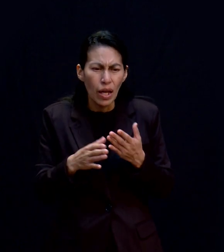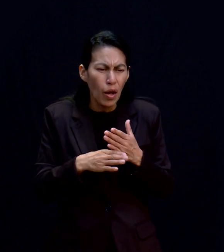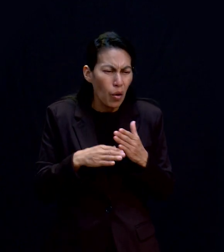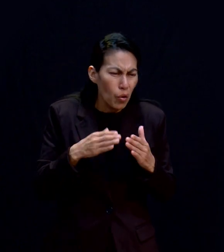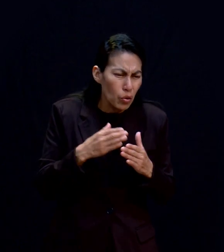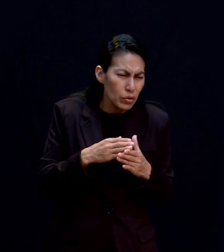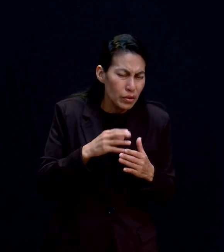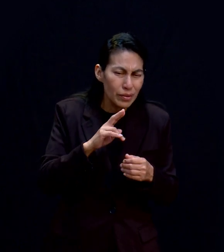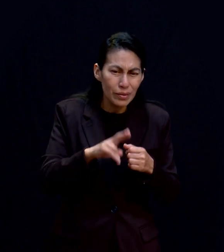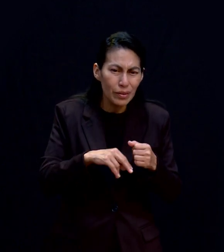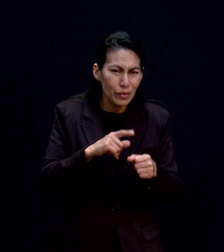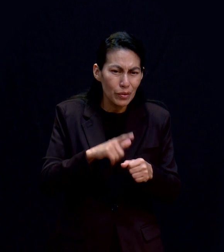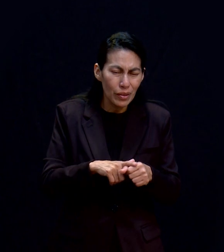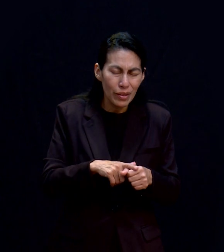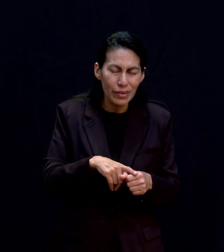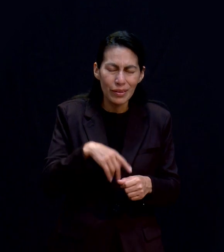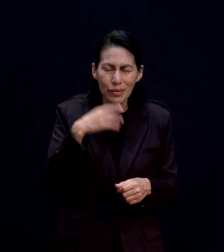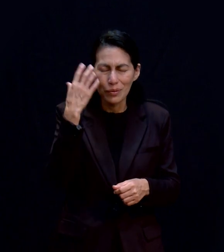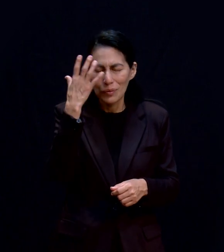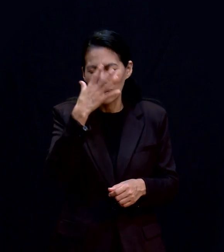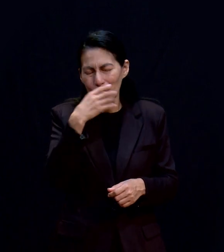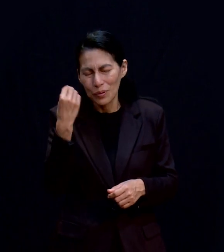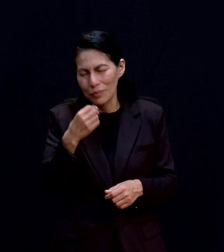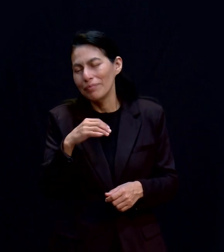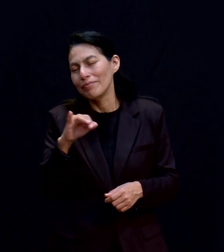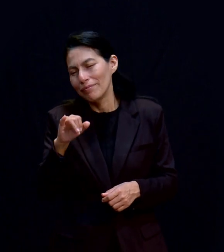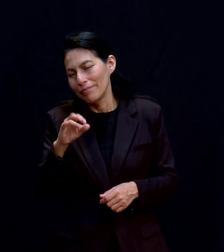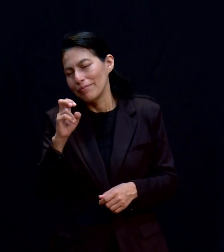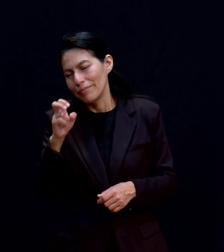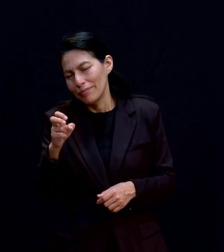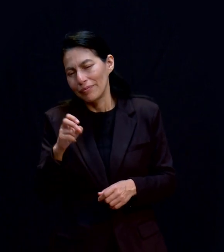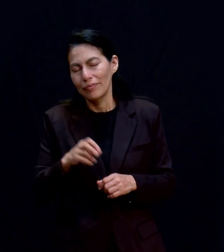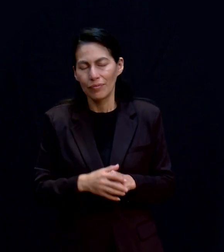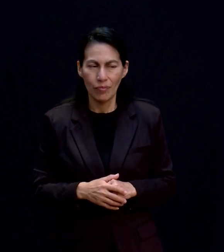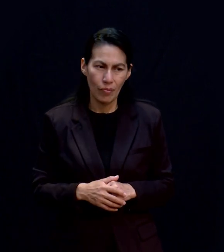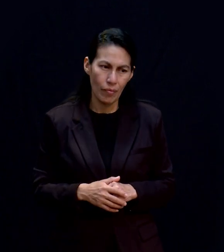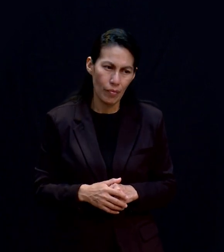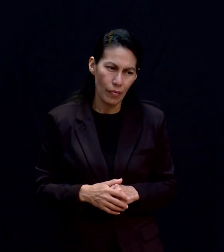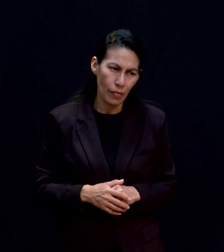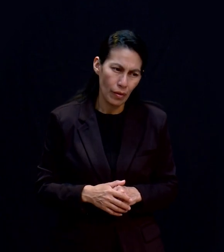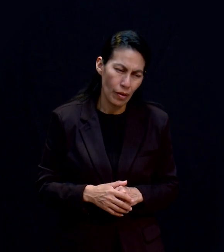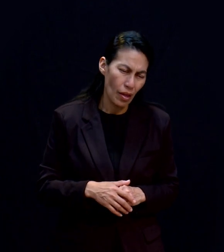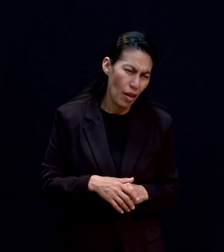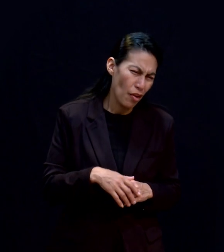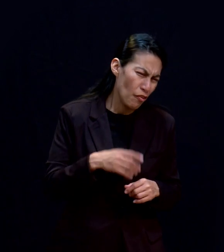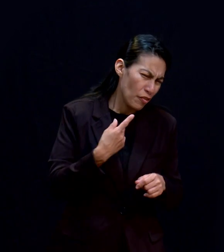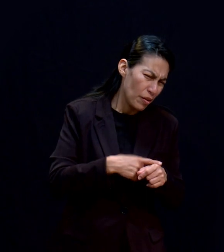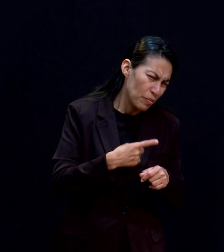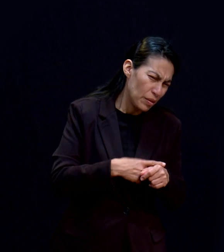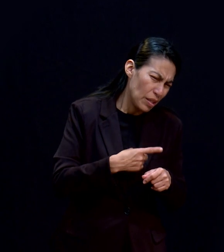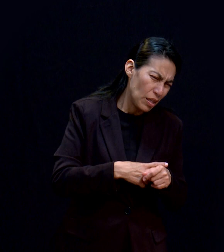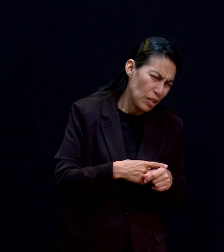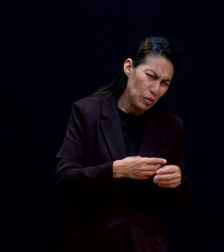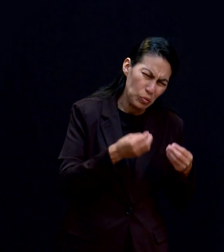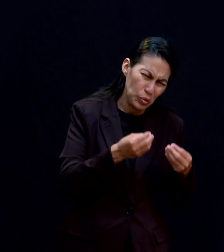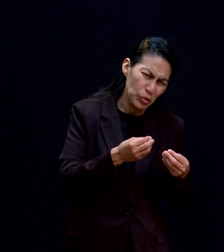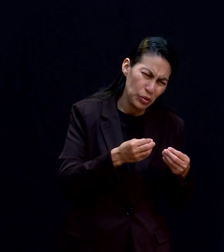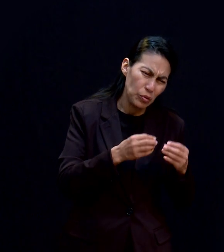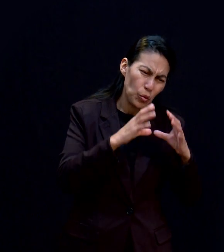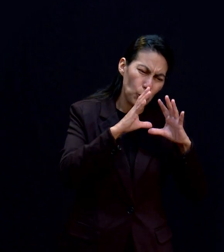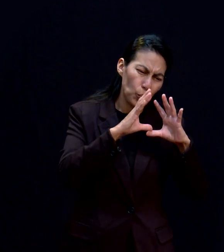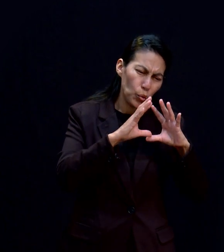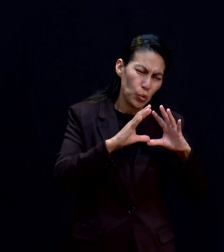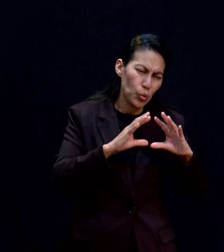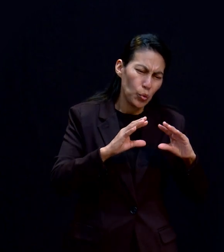medios naturales así es es maravilloso hay muchas enfermedades que pudieran digámoslo así